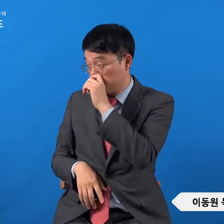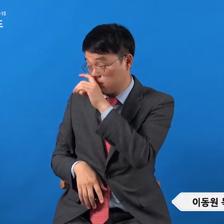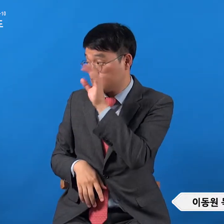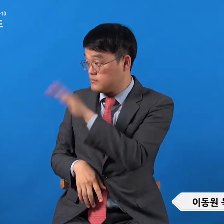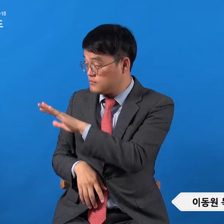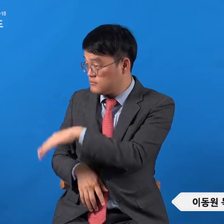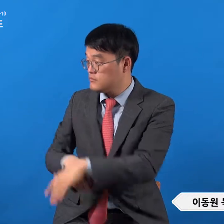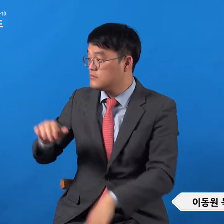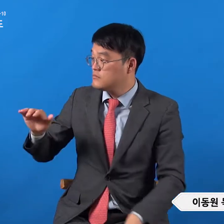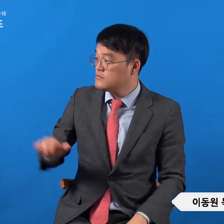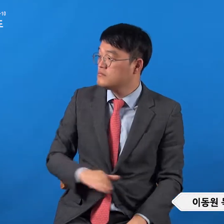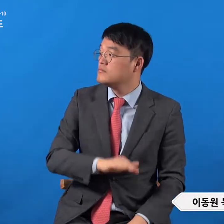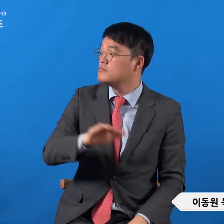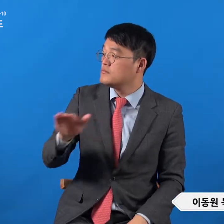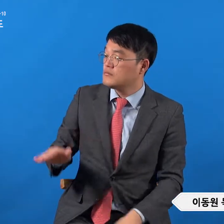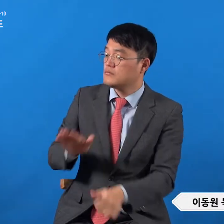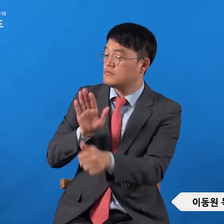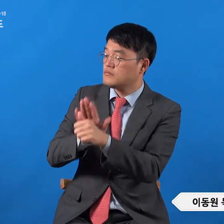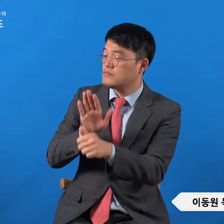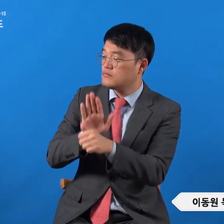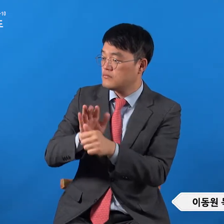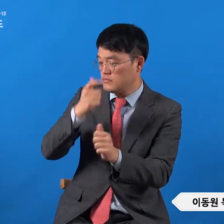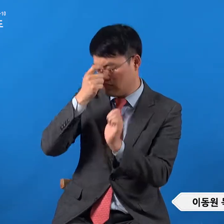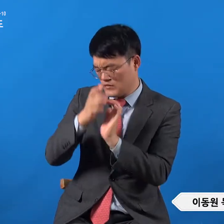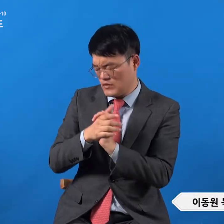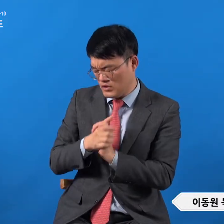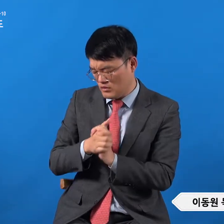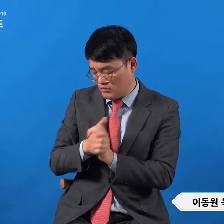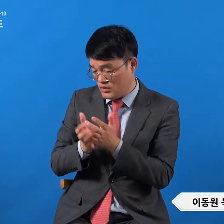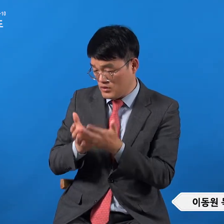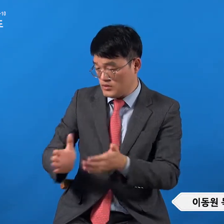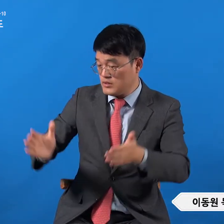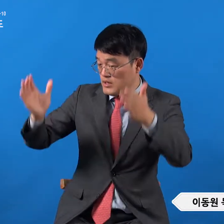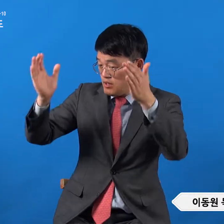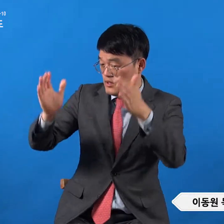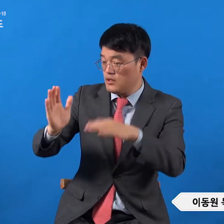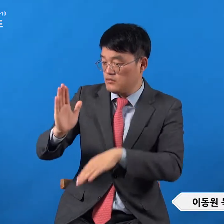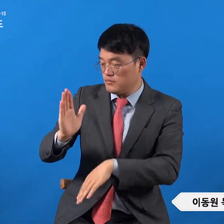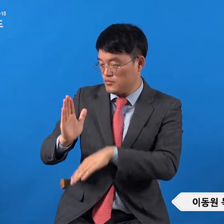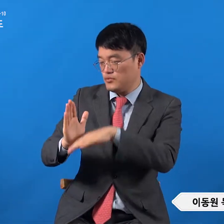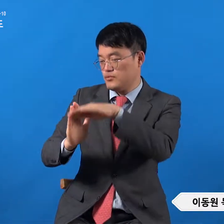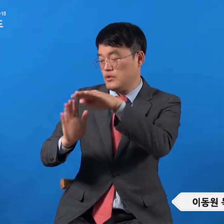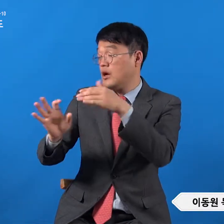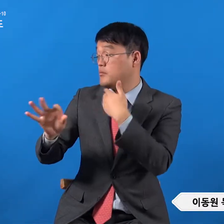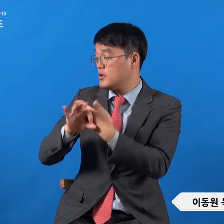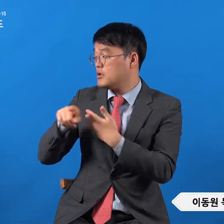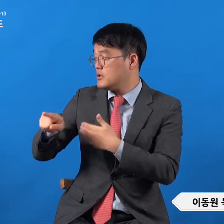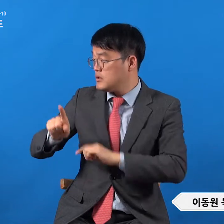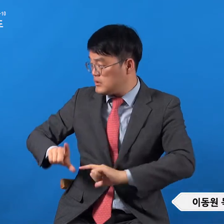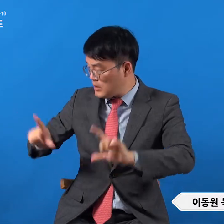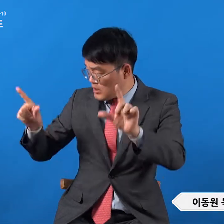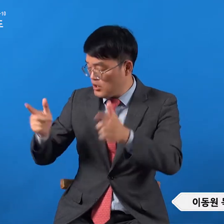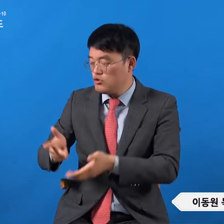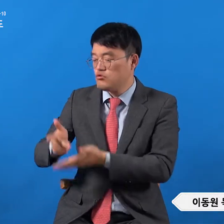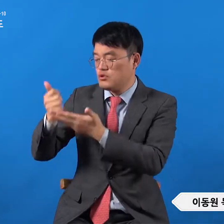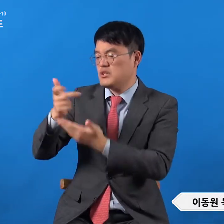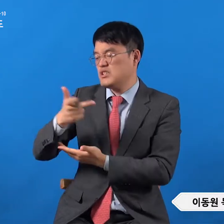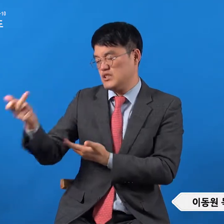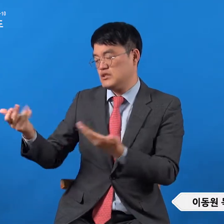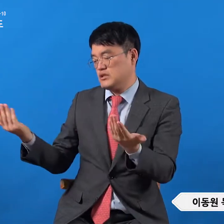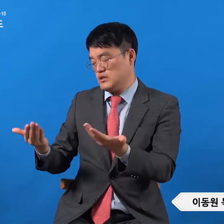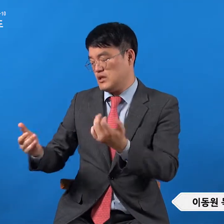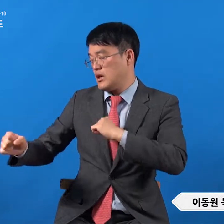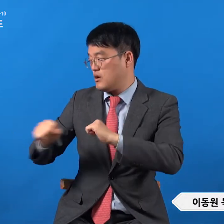우리의 중보 기도의 잔이 다 차면 그날에 주님이 큰 일을 행할